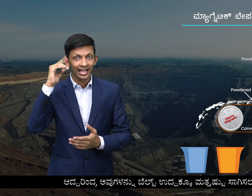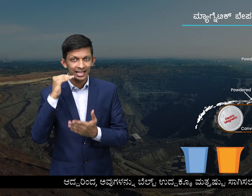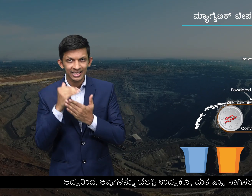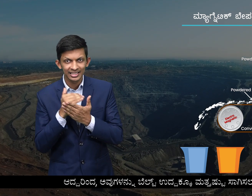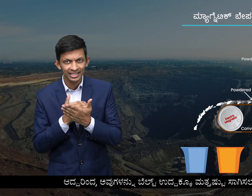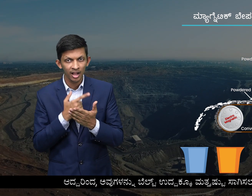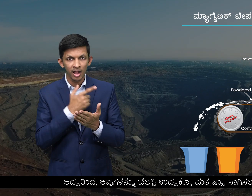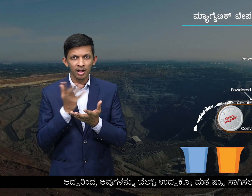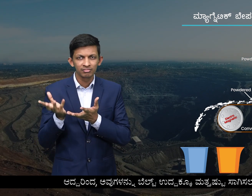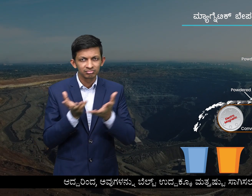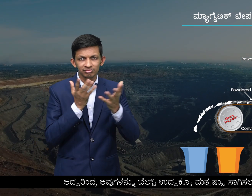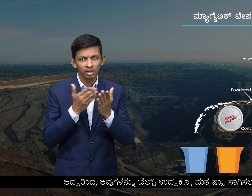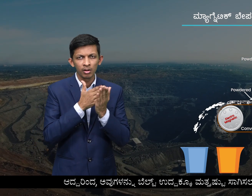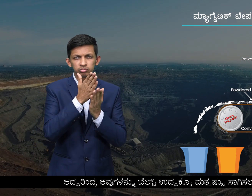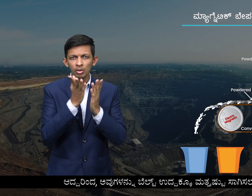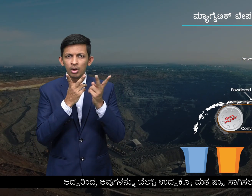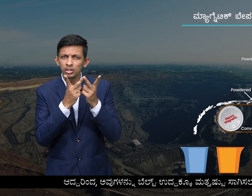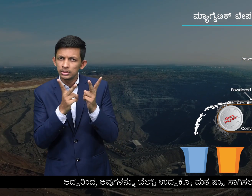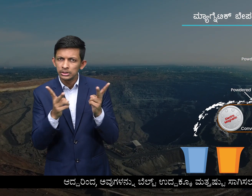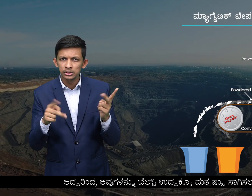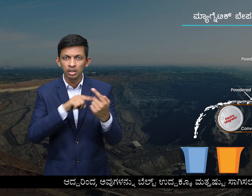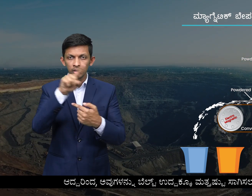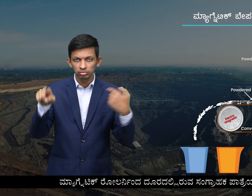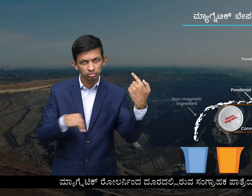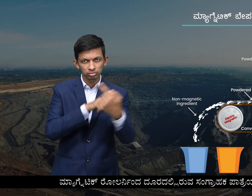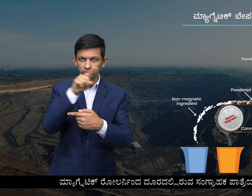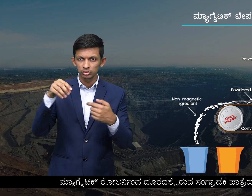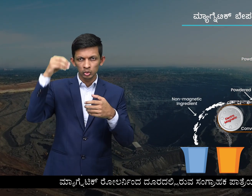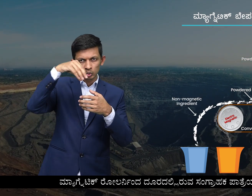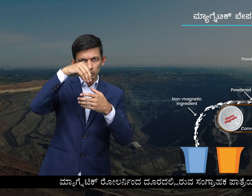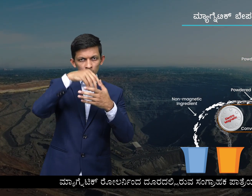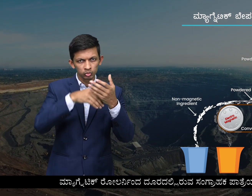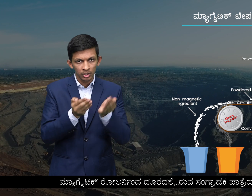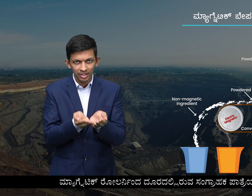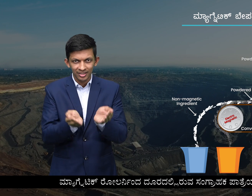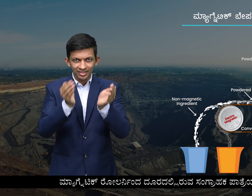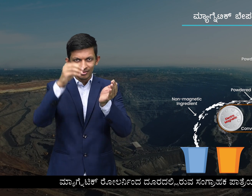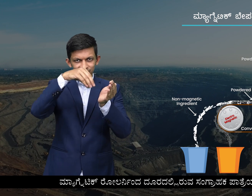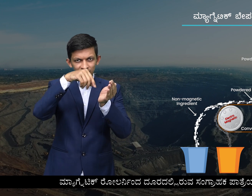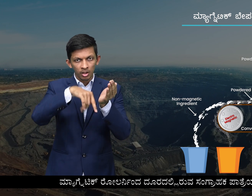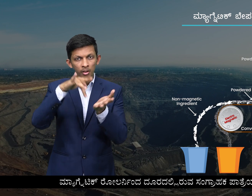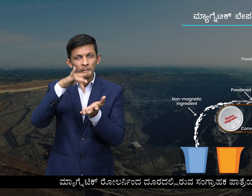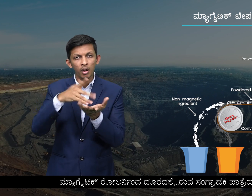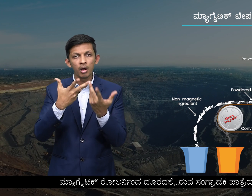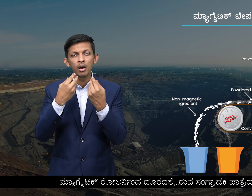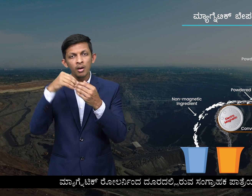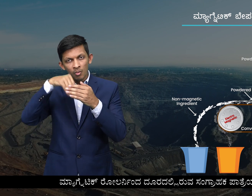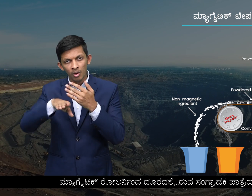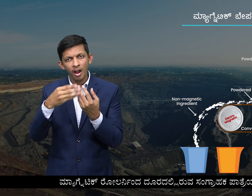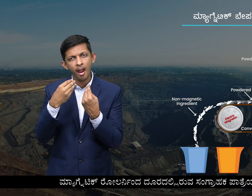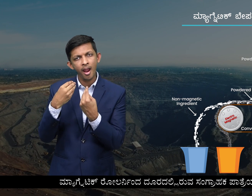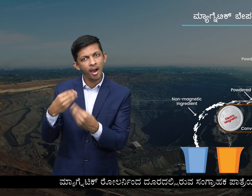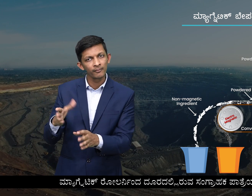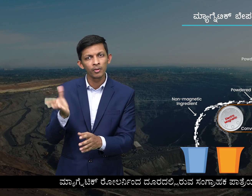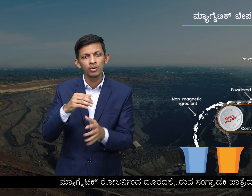ಆದ್ರಿಂದ ಅವುಗಳನ್ನ ಬೆಲ್ಟ್ ಉದ್ದಕ್ಕೂ ಮತ್ತಷ್ಟು ಸಾಗಿಸಲಾಗುತ್ತೆ ಮತ್ತು ಮ್ಯಾಗ್ನೆಟಿಕ್ ರೋಲರ್ನಿಂದ ದೂರದಲ್ಲಿರುವ ಸಂಗ್ರಾಹಕ ಪಾತ್ರೆಯಲ್ಲಿ ಬೀಳತ್ತೆ.